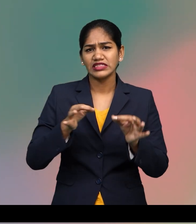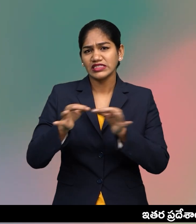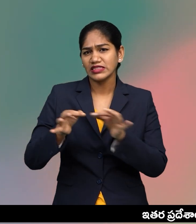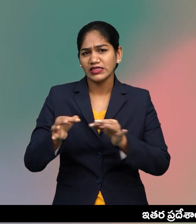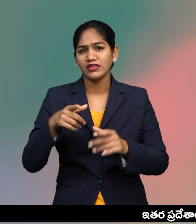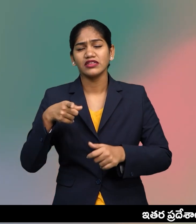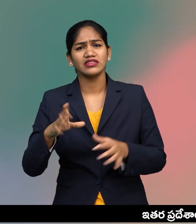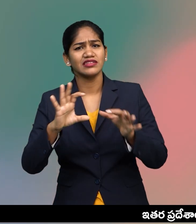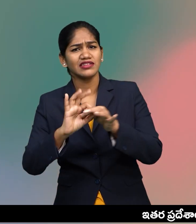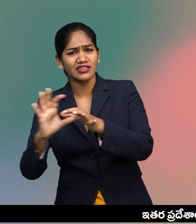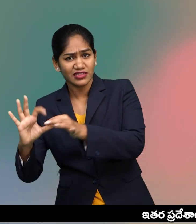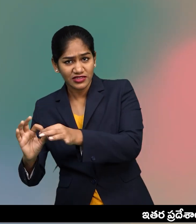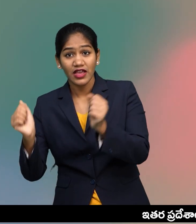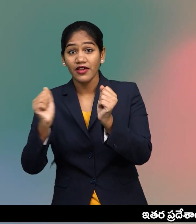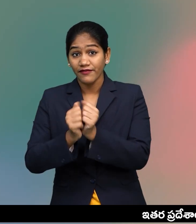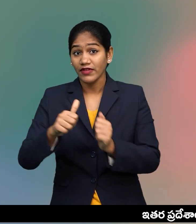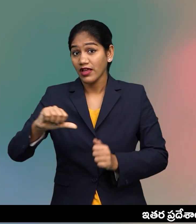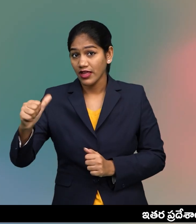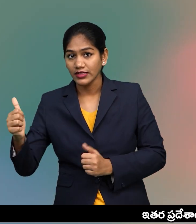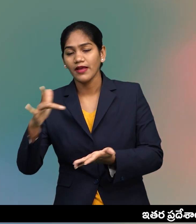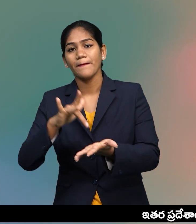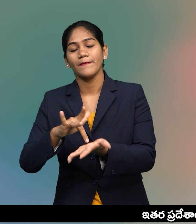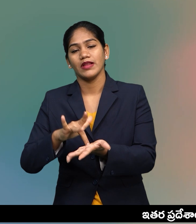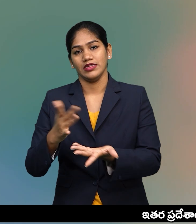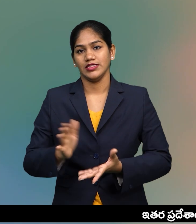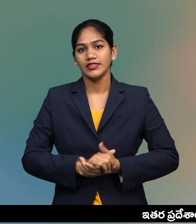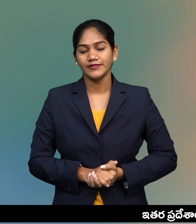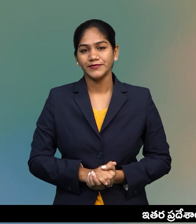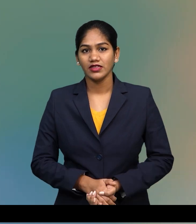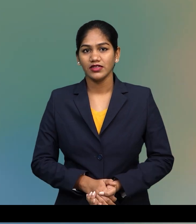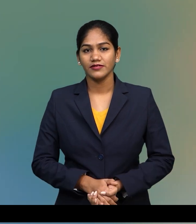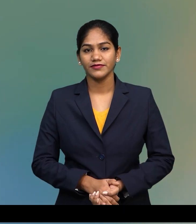ఇతర ప్రదేశాలతో సంబంధాలు వివరిస్తుంది. ఉదాహరణకు,